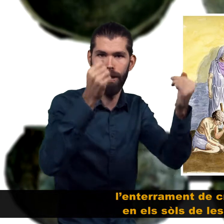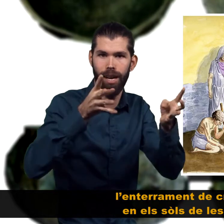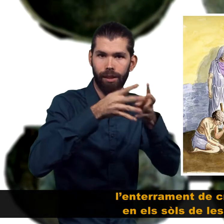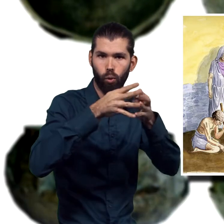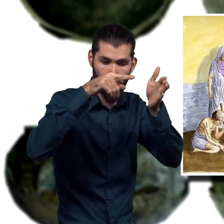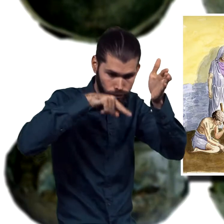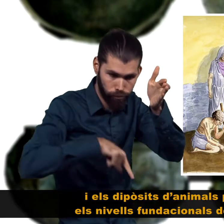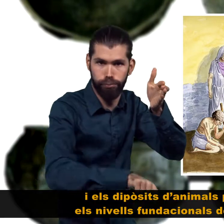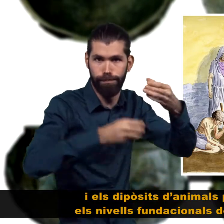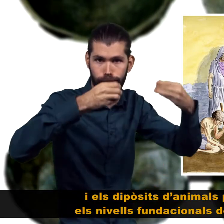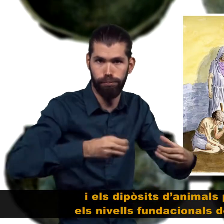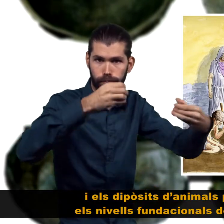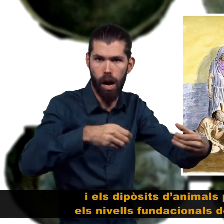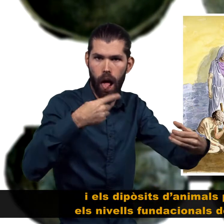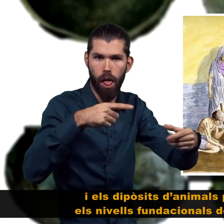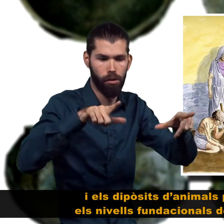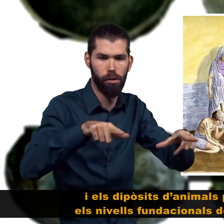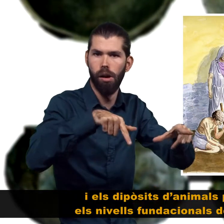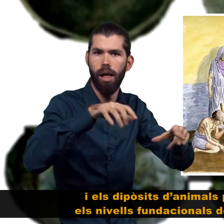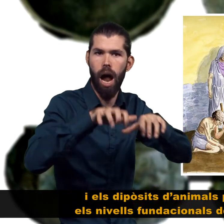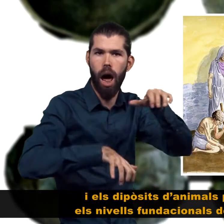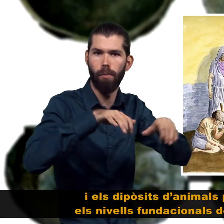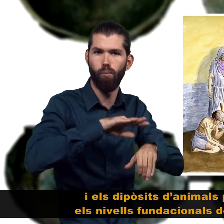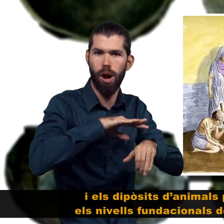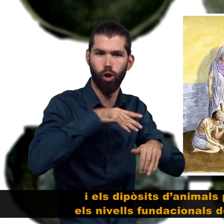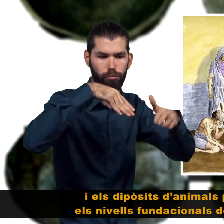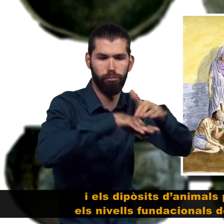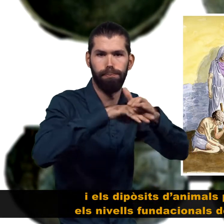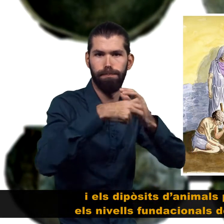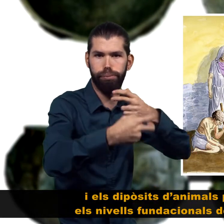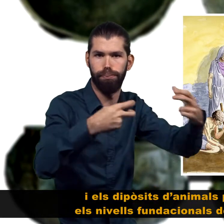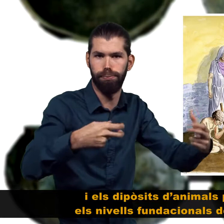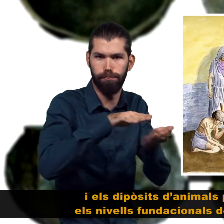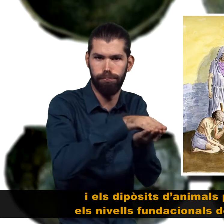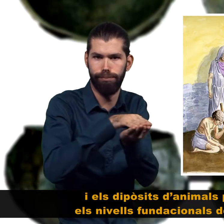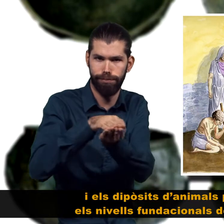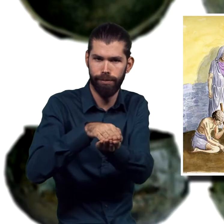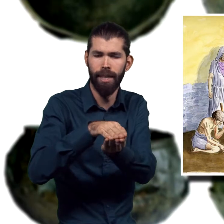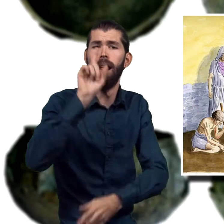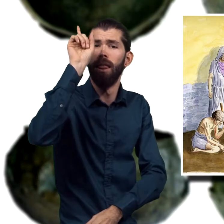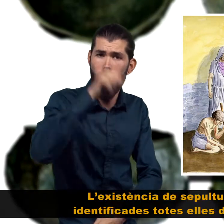de les cases i els dipòsits d'animals practicats en els nivells fundacionals de les vivendes.